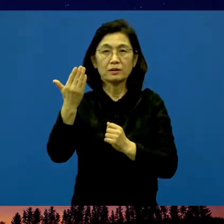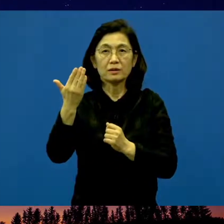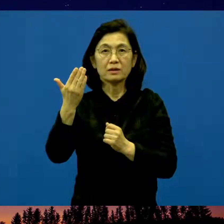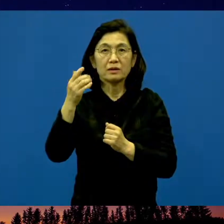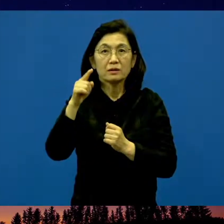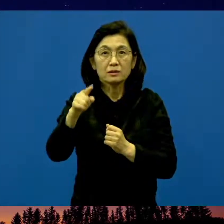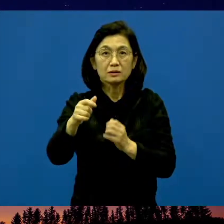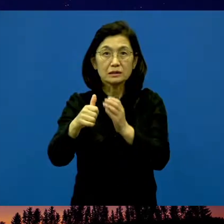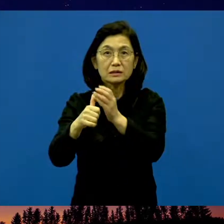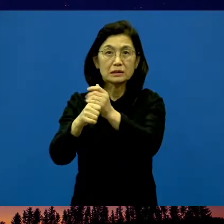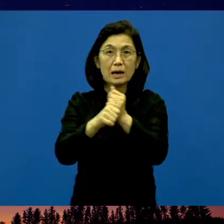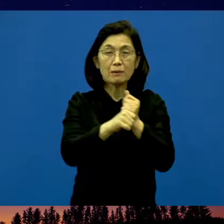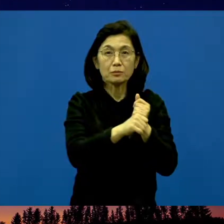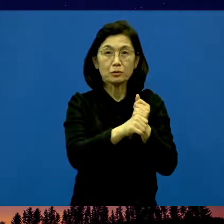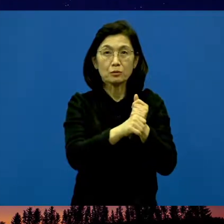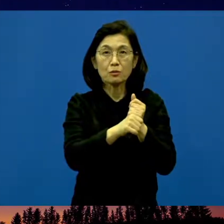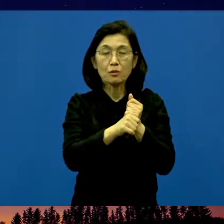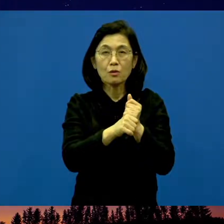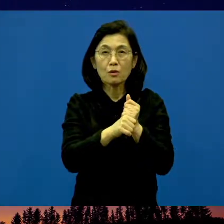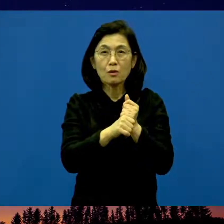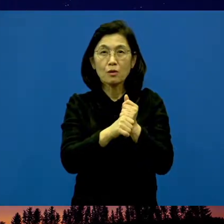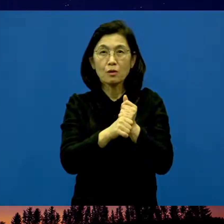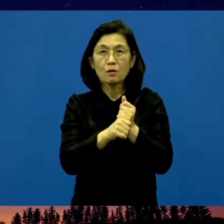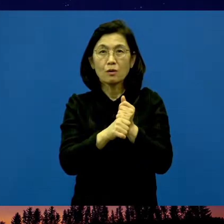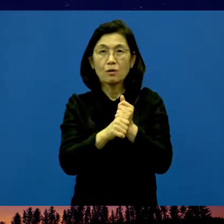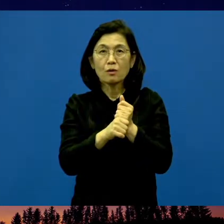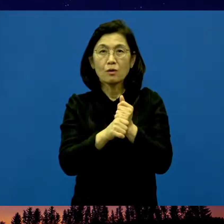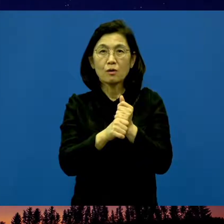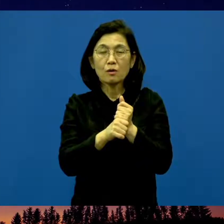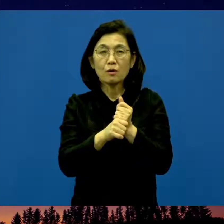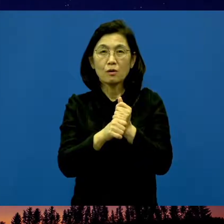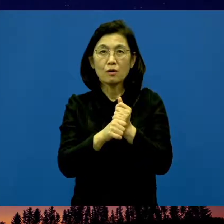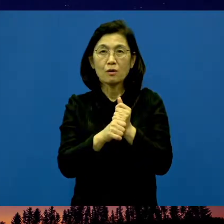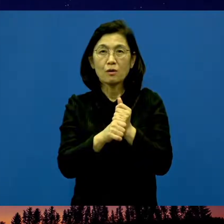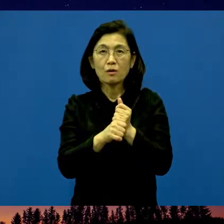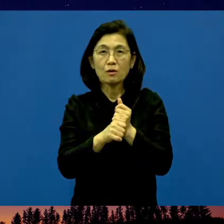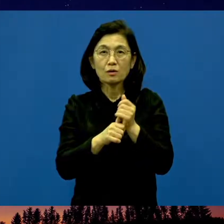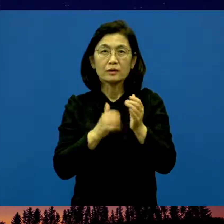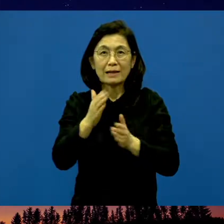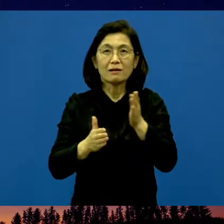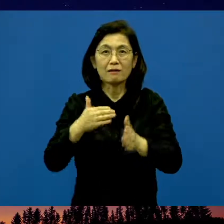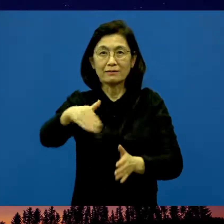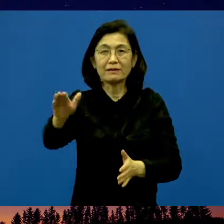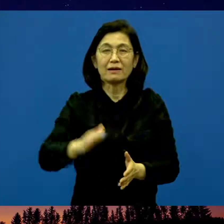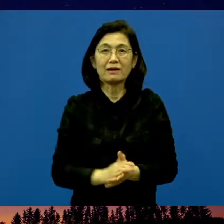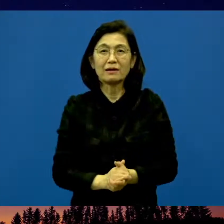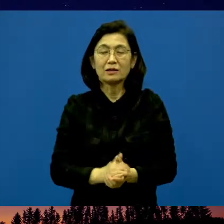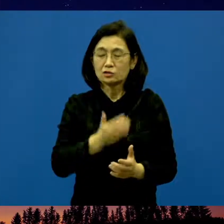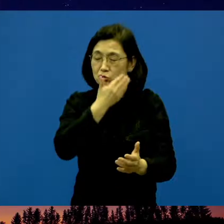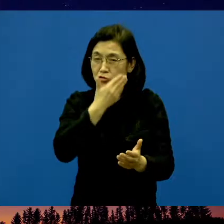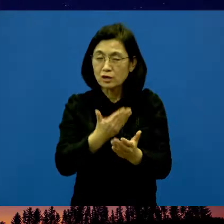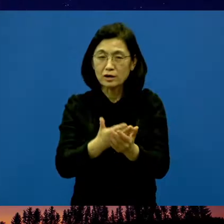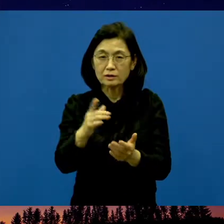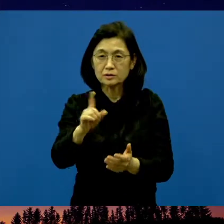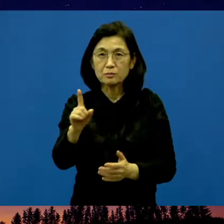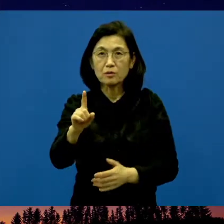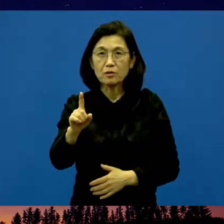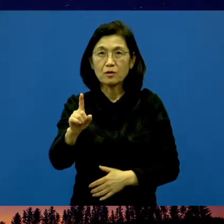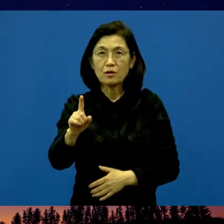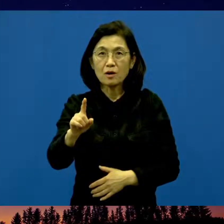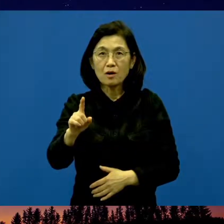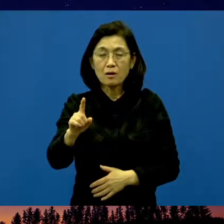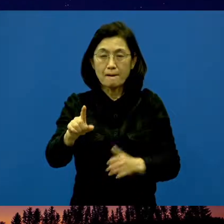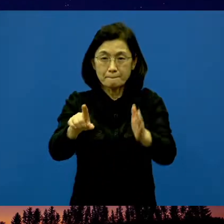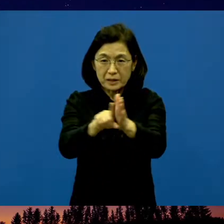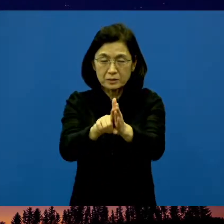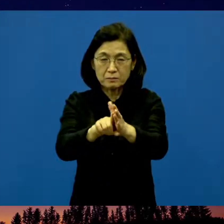달려간다. 바울은 자신이 어느 지점에 이르러 있는 걸 알고 살았다는 거예요. 중요한 것은 어느 지점에 멈춰 서